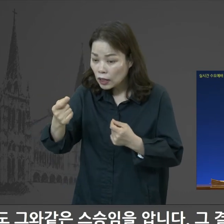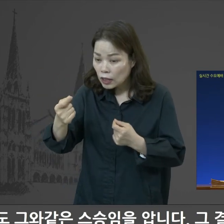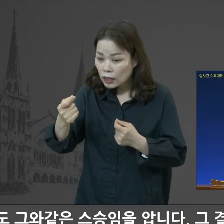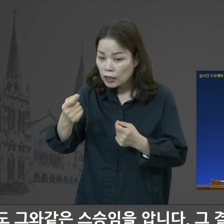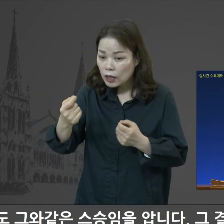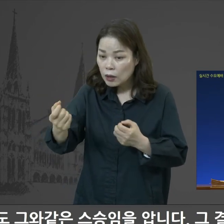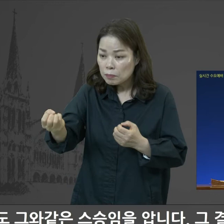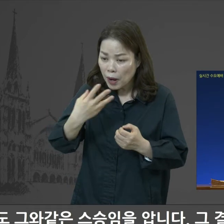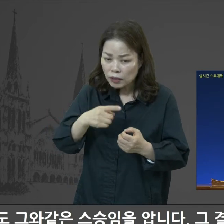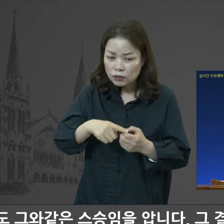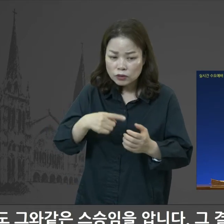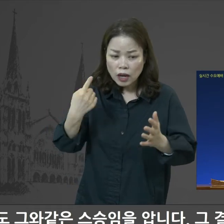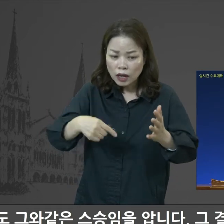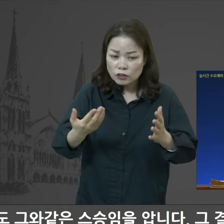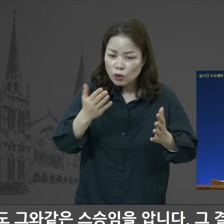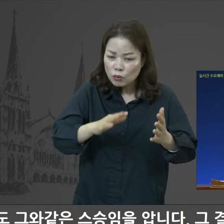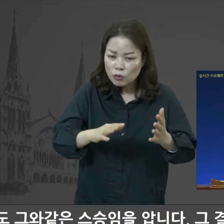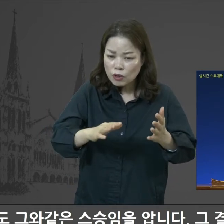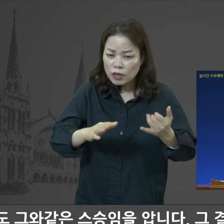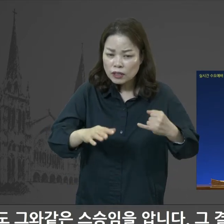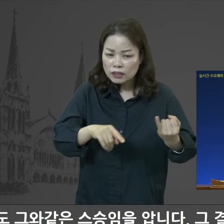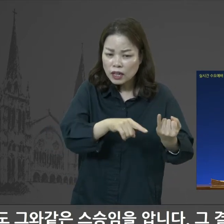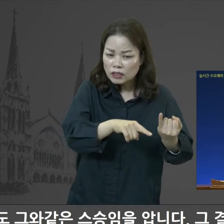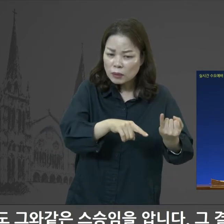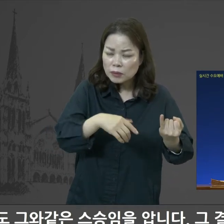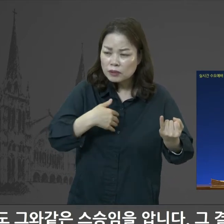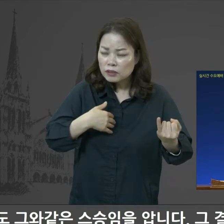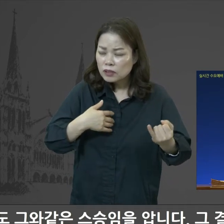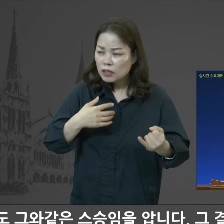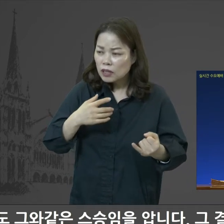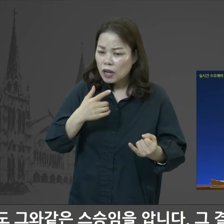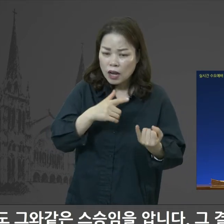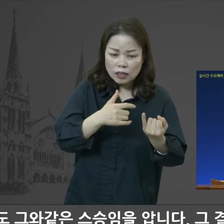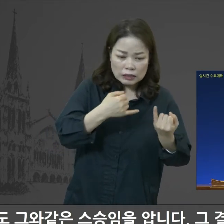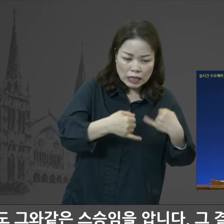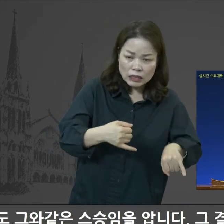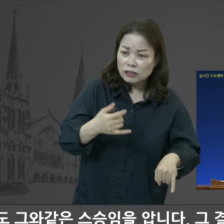하라고 이야기해놓고 가르쳐놓고 왜 아빠는 그렇게 하지 않나요?